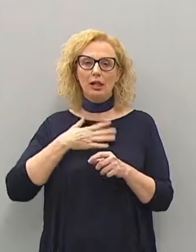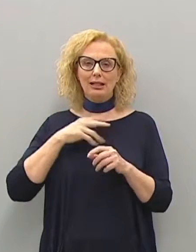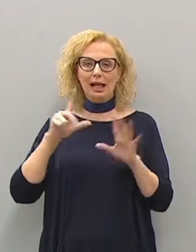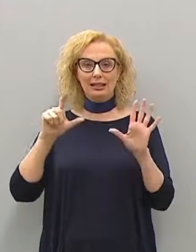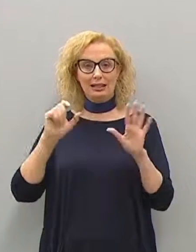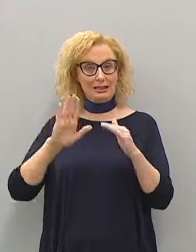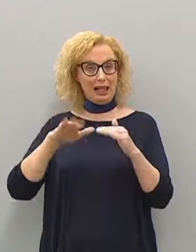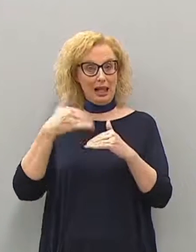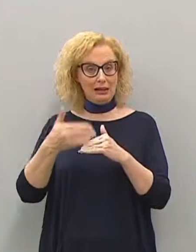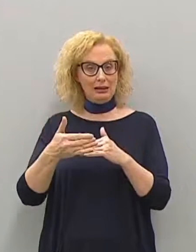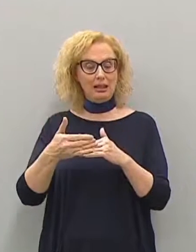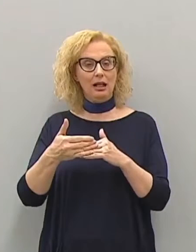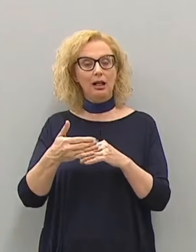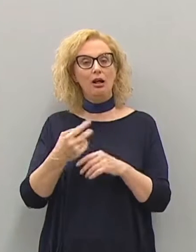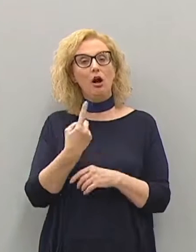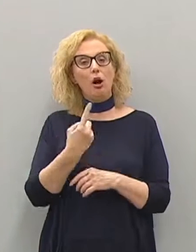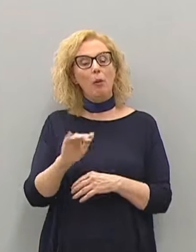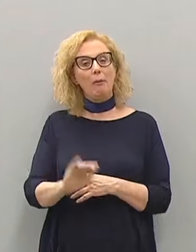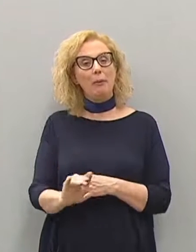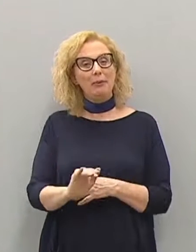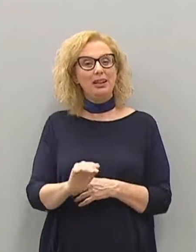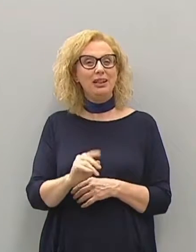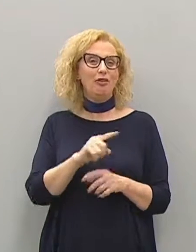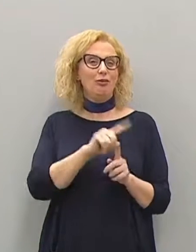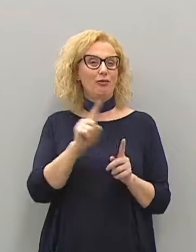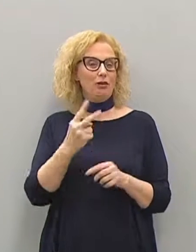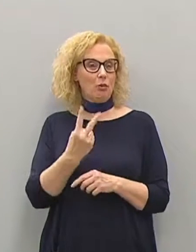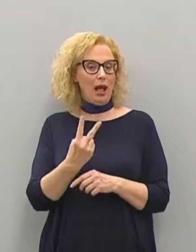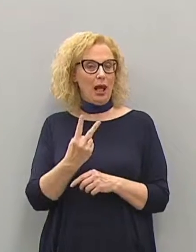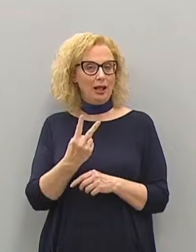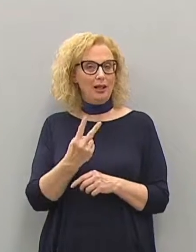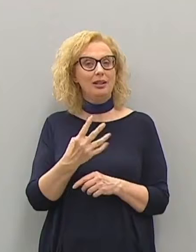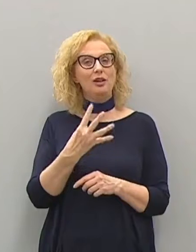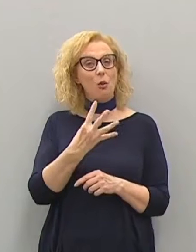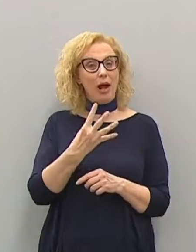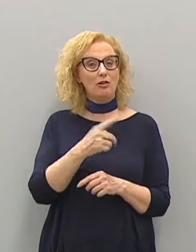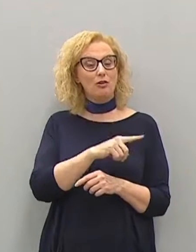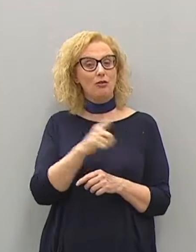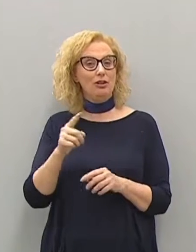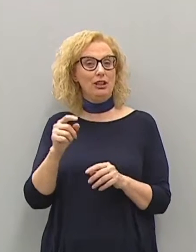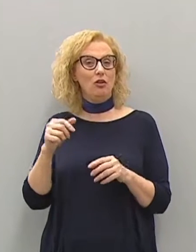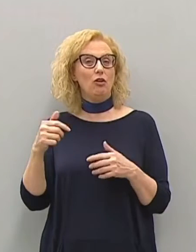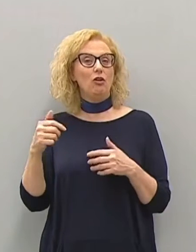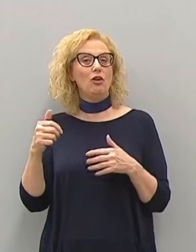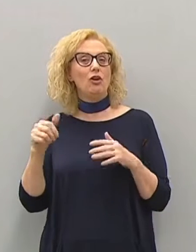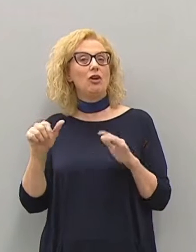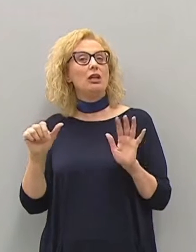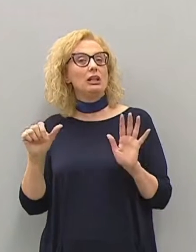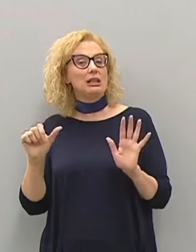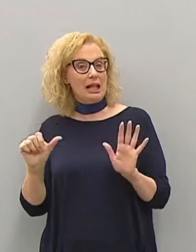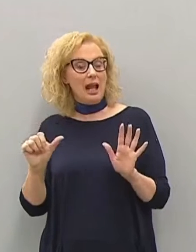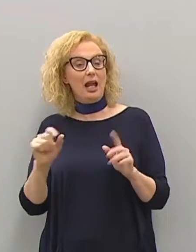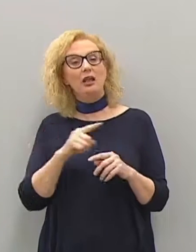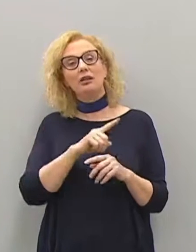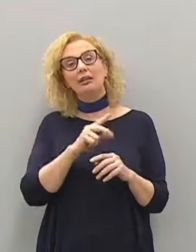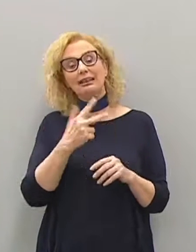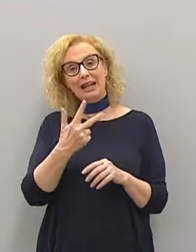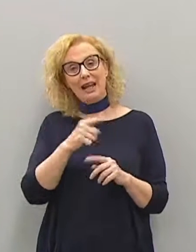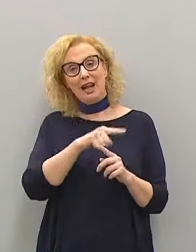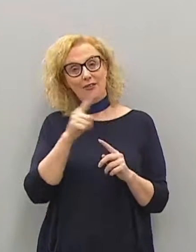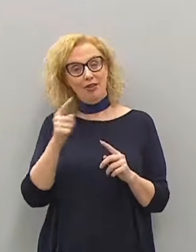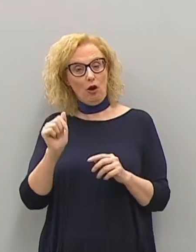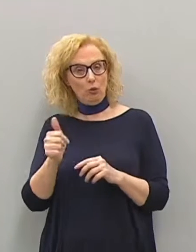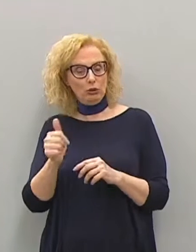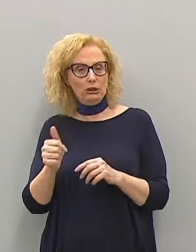un bambino tra 0 2 anni ne abbiamo 4 3 6 10 anni 33 gli 11 13 anni e 5